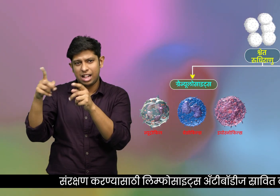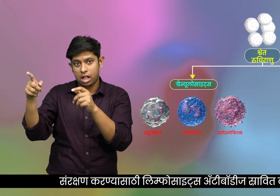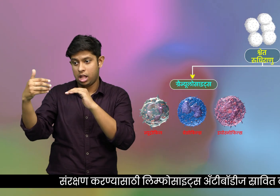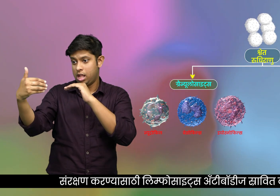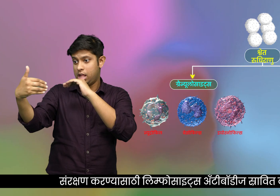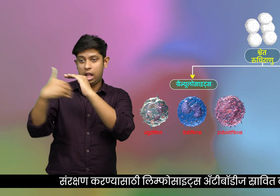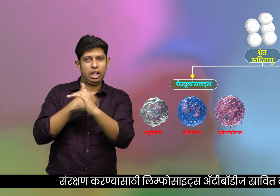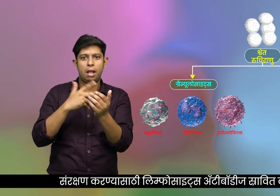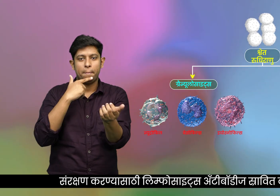करतात.